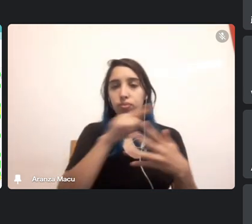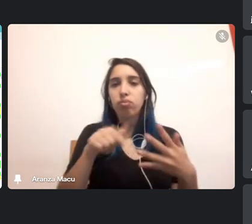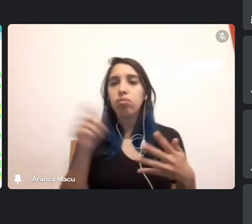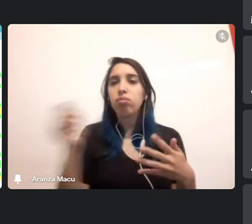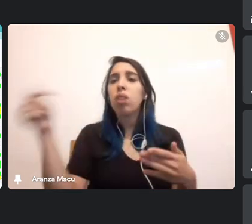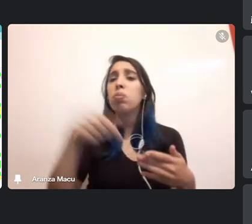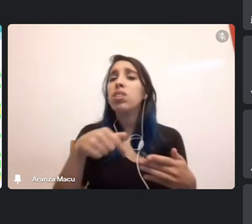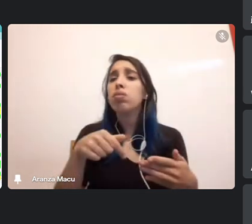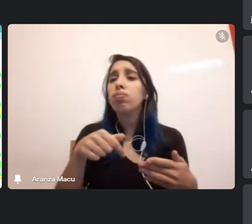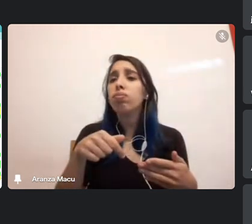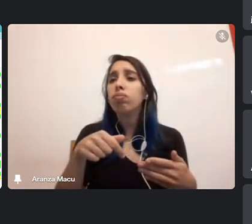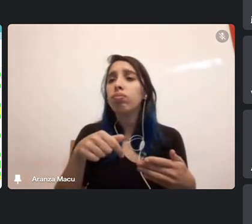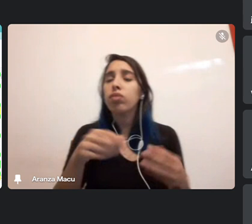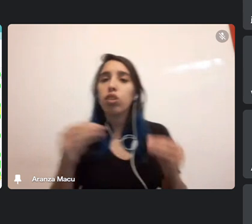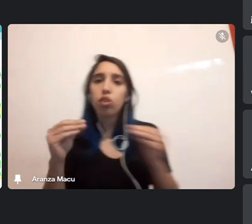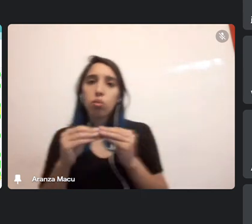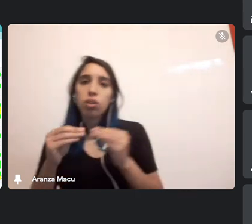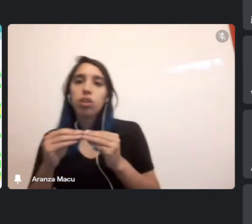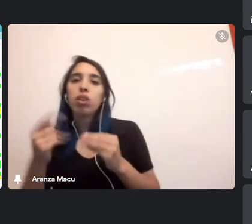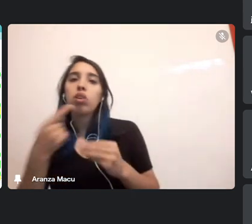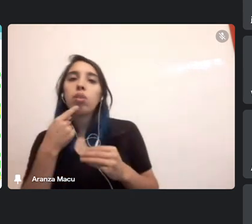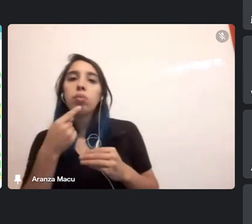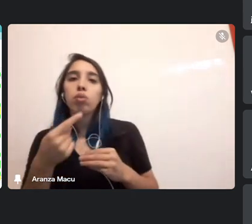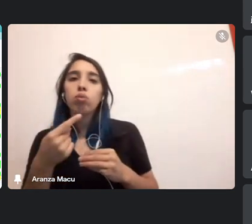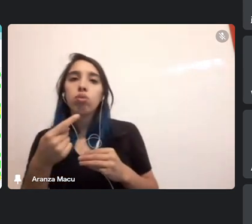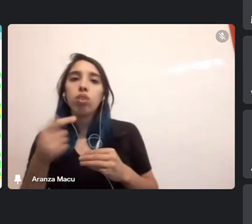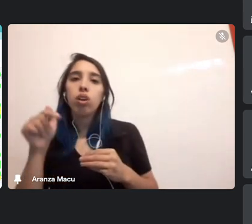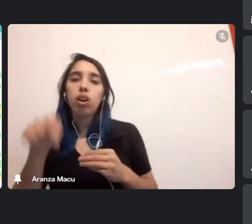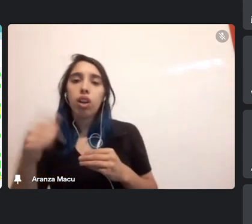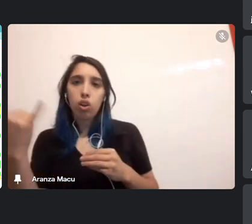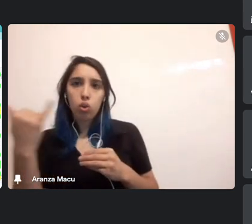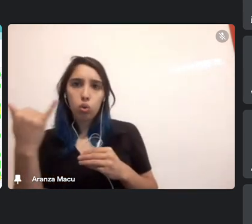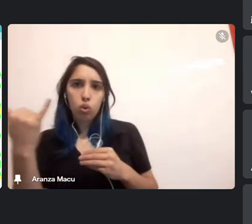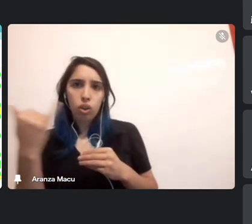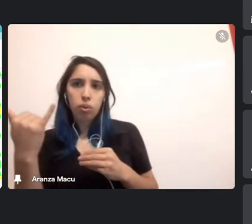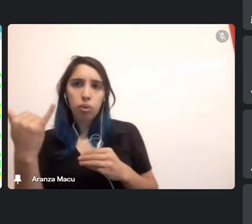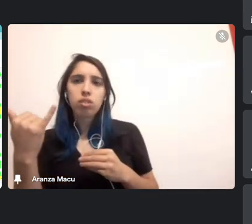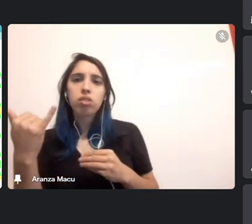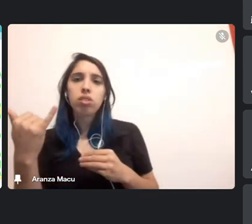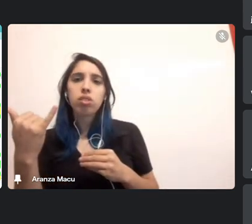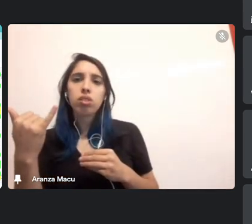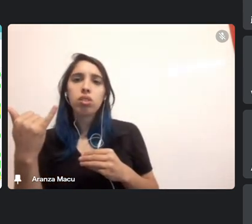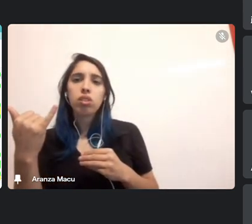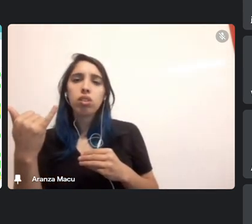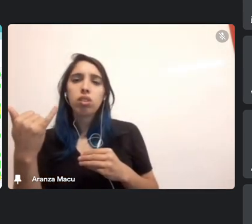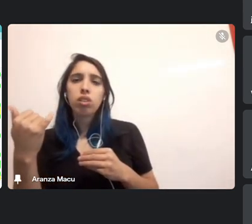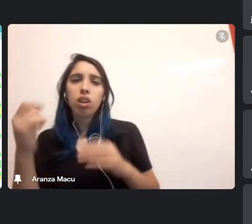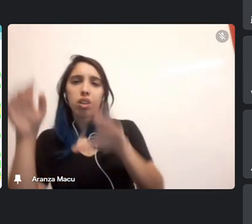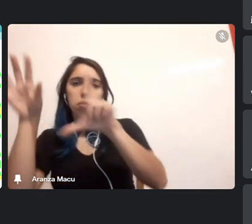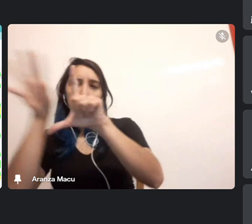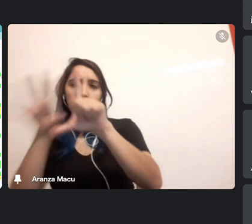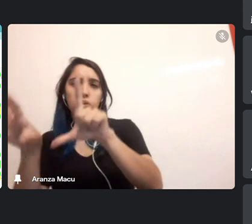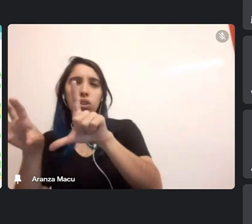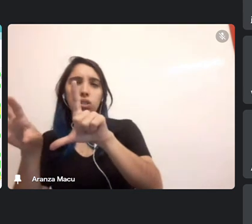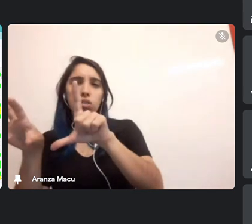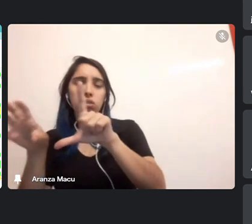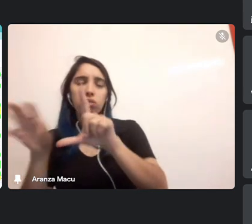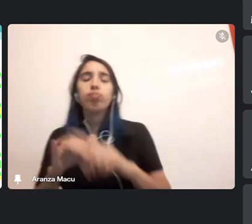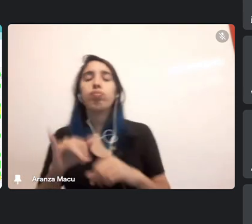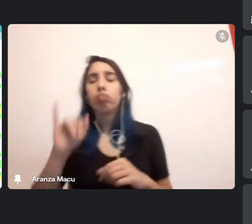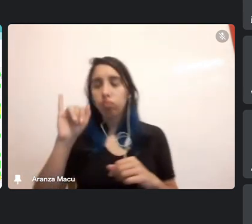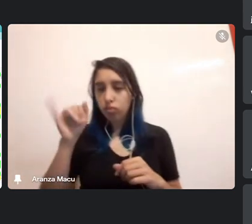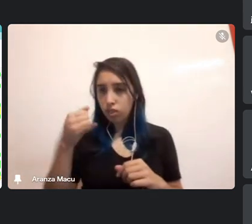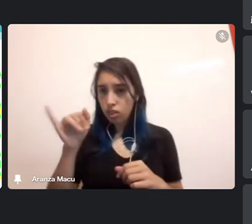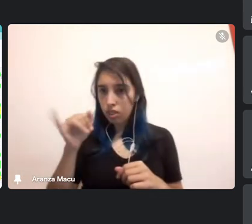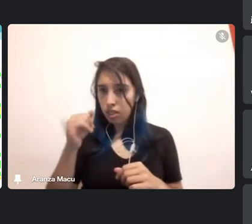Profe, una consulta. ¿Ese día jueves sería virtual? Claro, ese día es virtual para los que